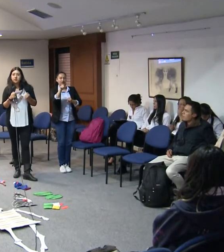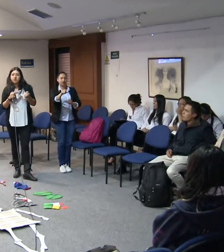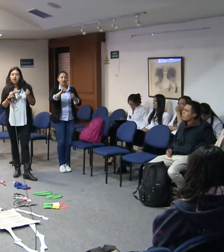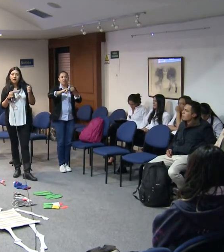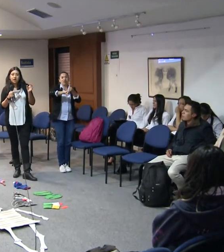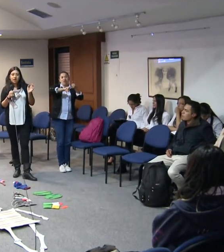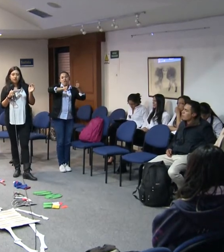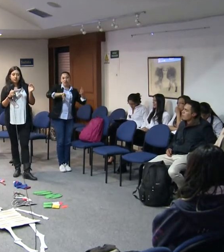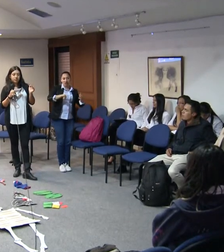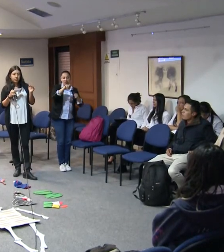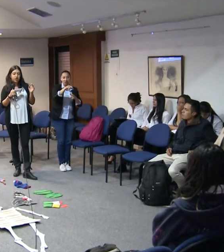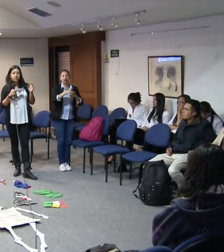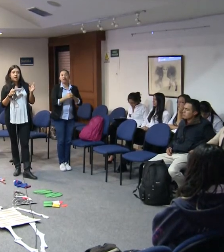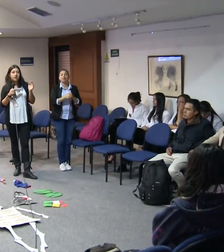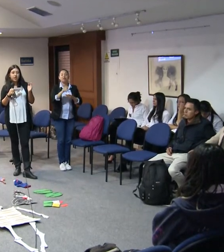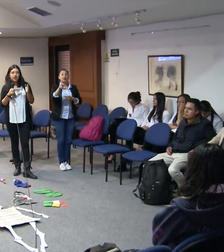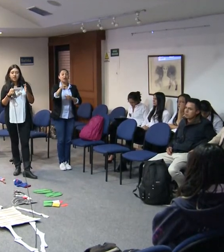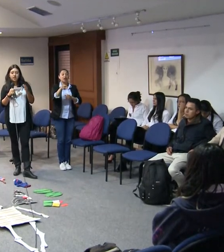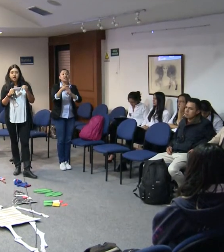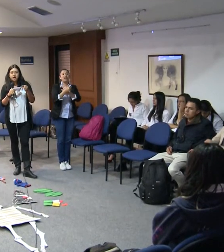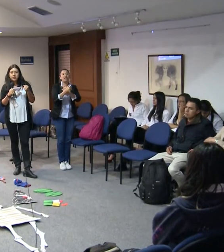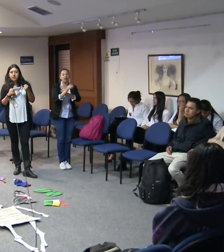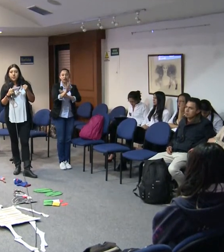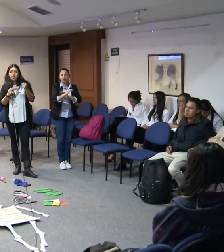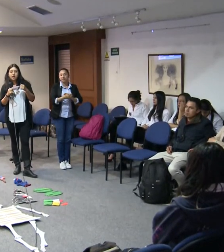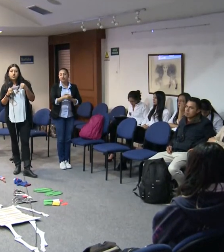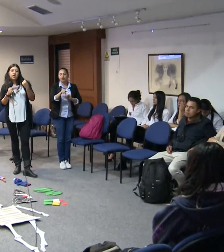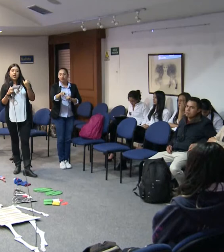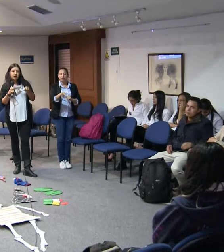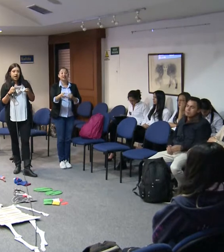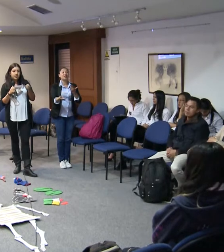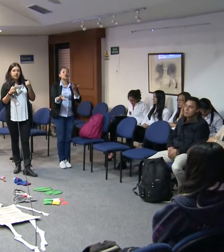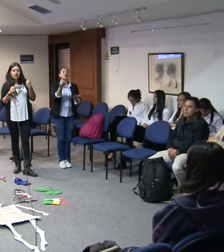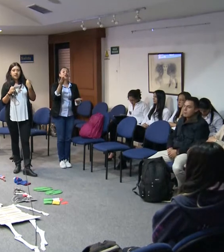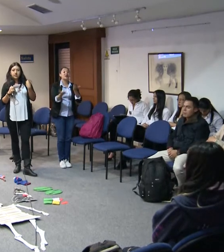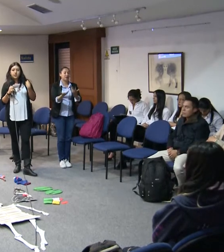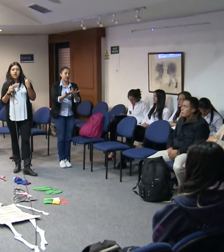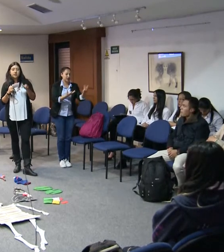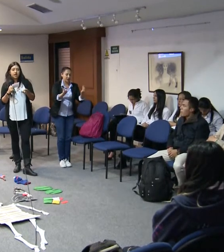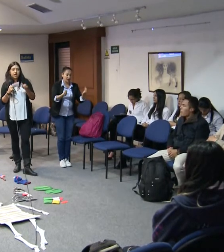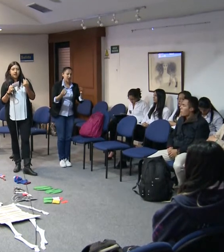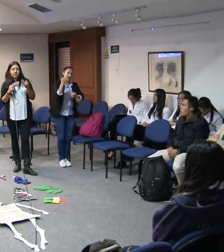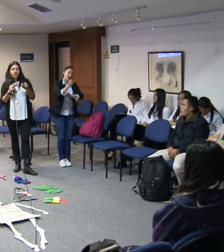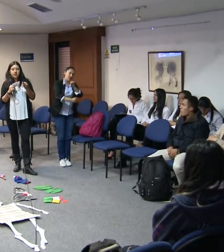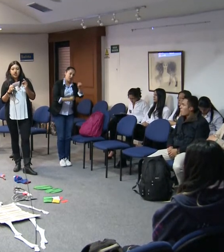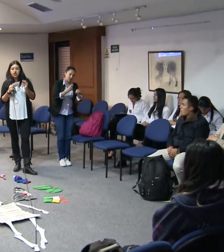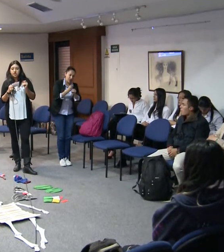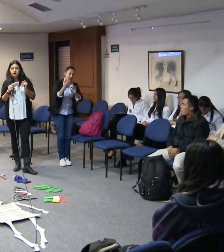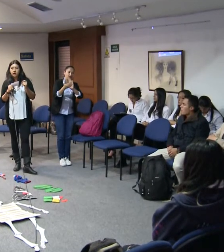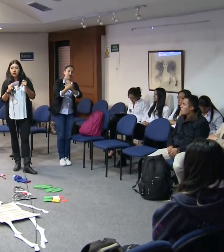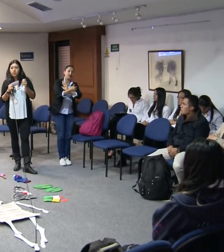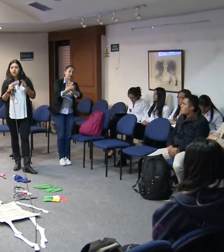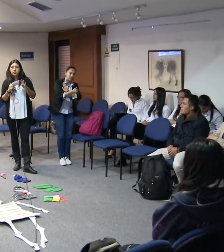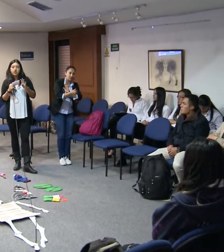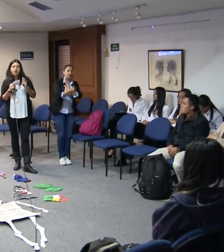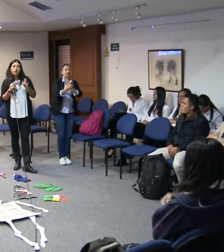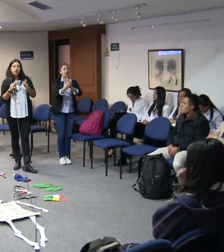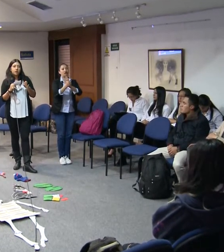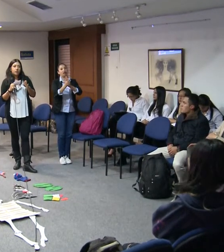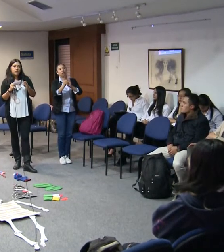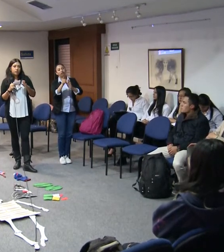niveles se dividen dependiendo de la edad, las capacidades, las habilidades y